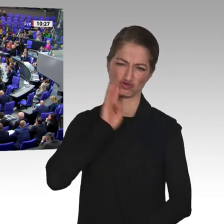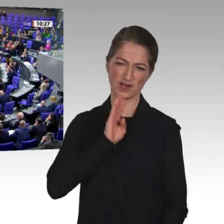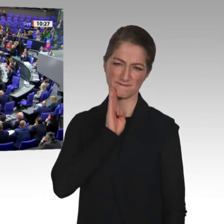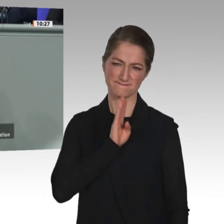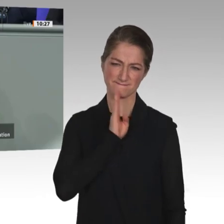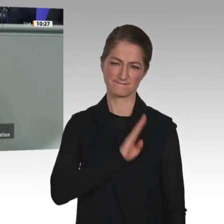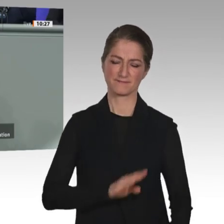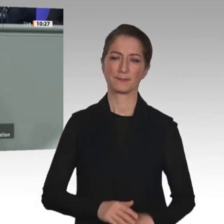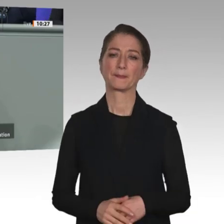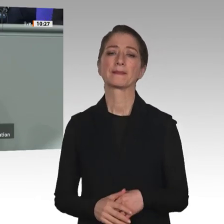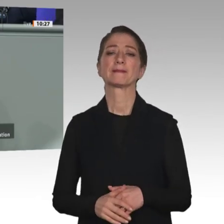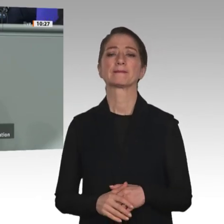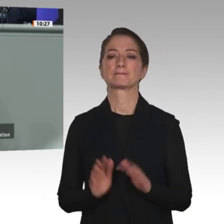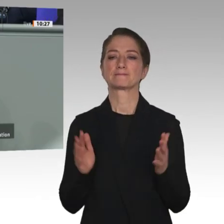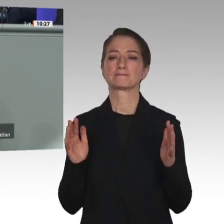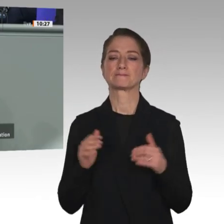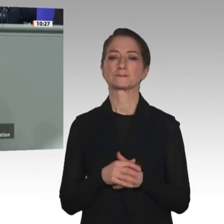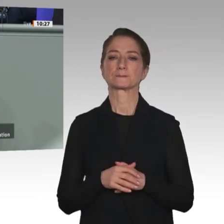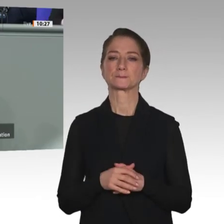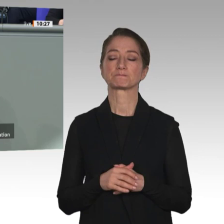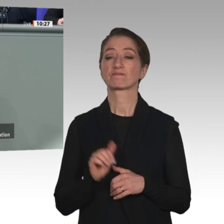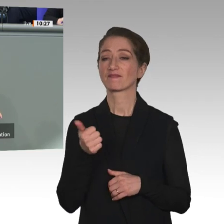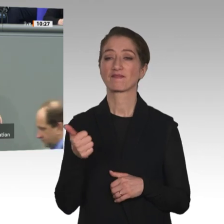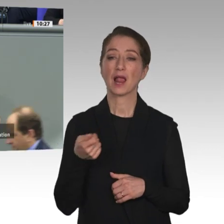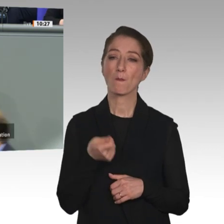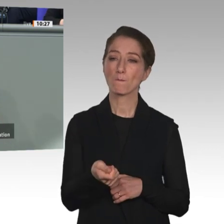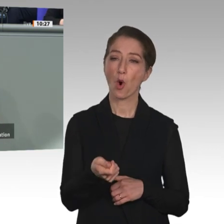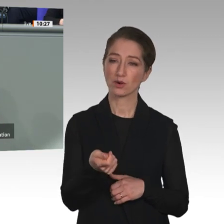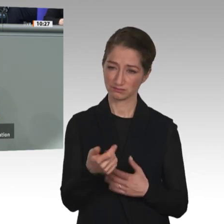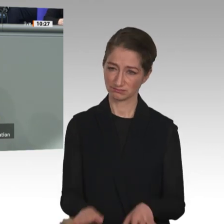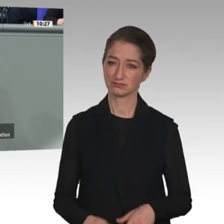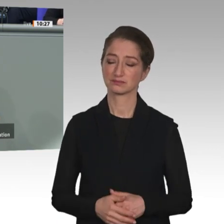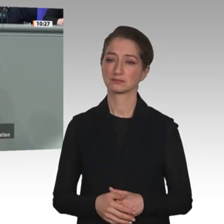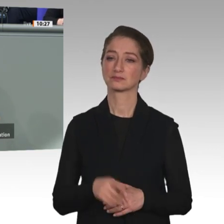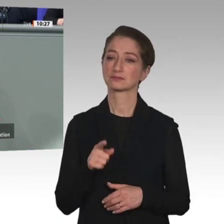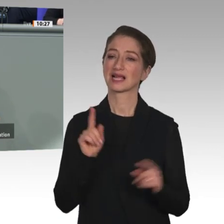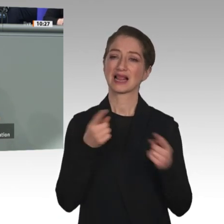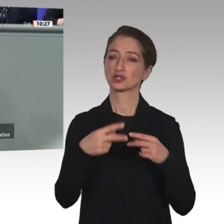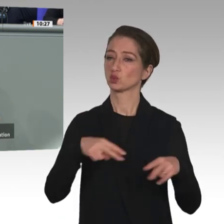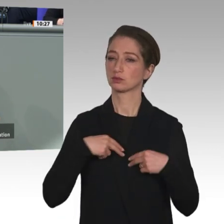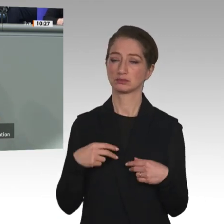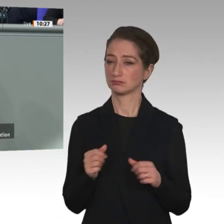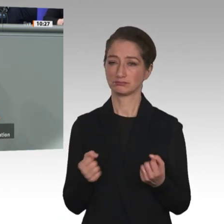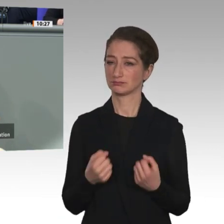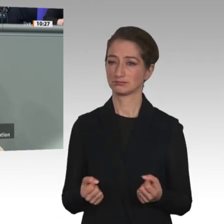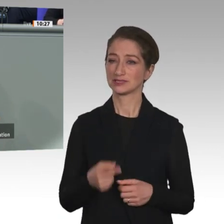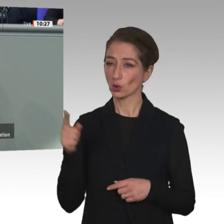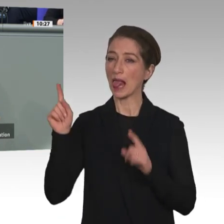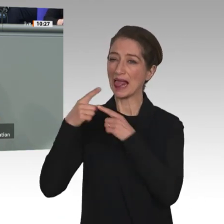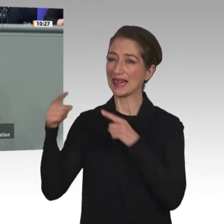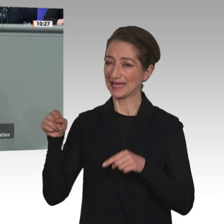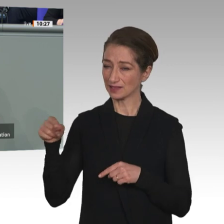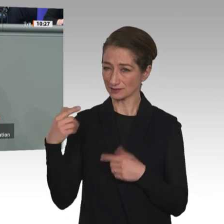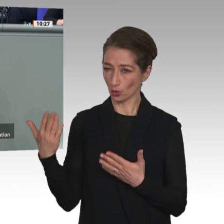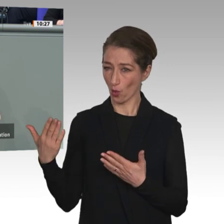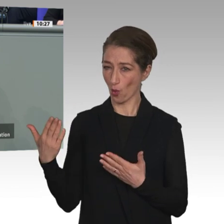Wir können die Ermordeten nicht zurück ins Leben holen, so wie es der Wunsch in diesem Lied, bitte gib mir mein Leben